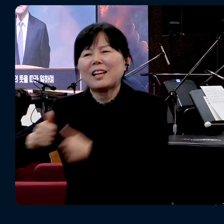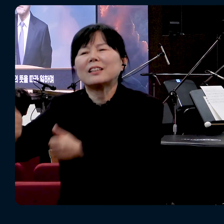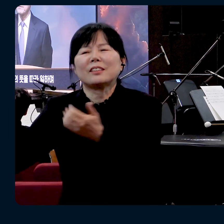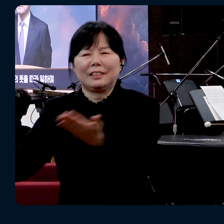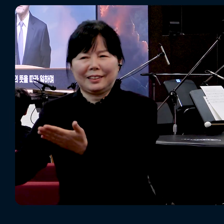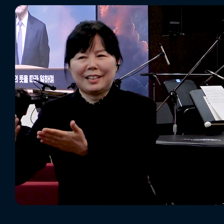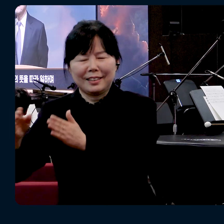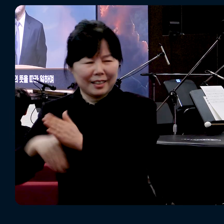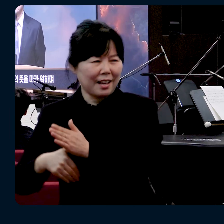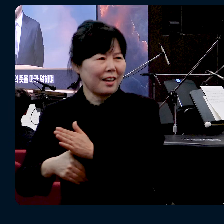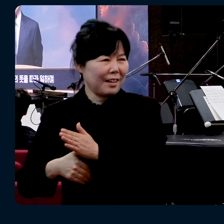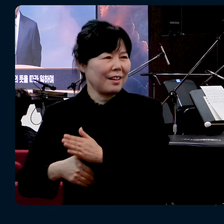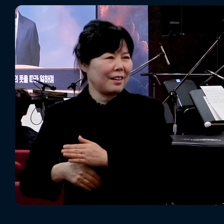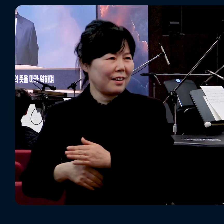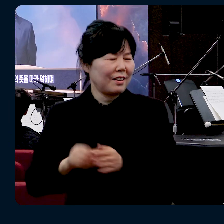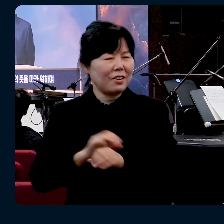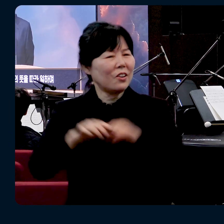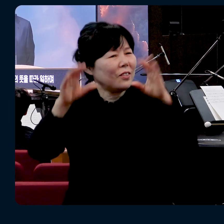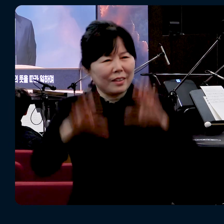합니다.